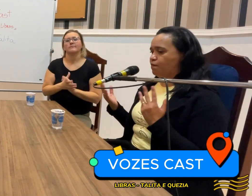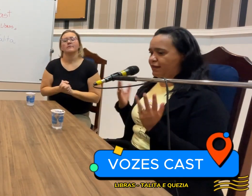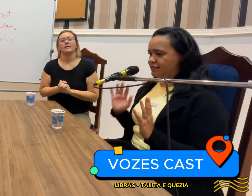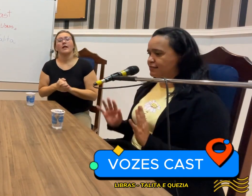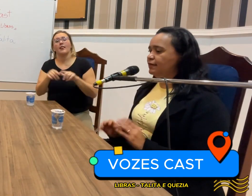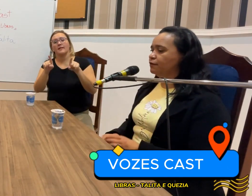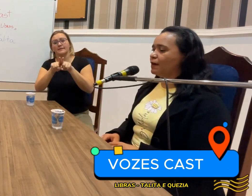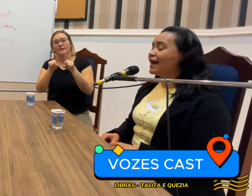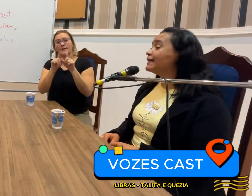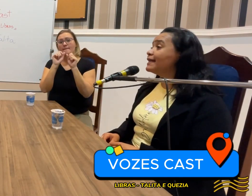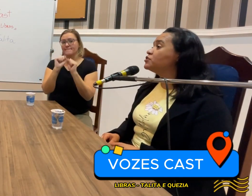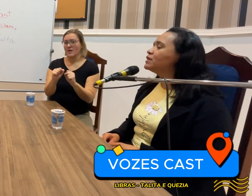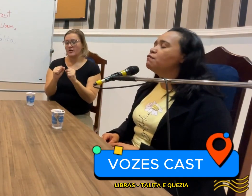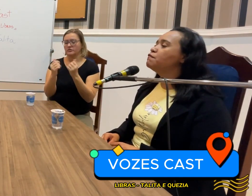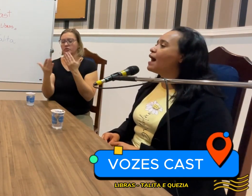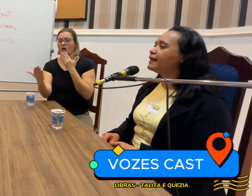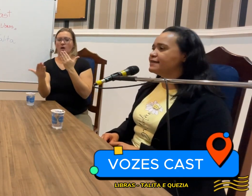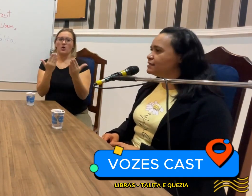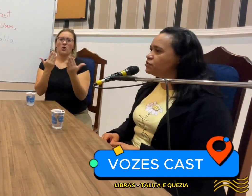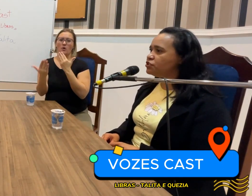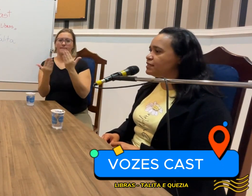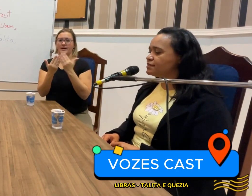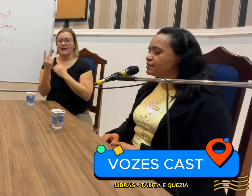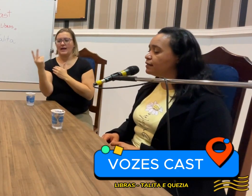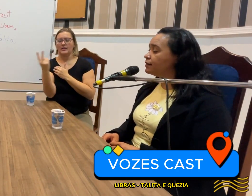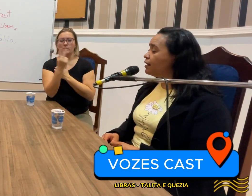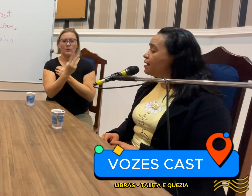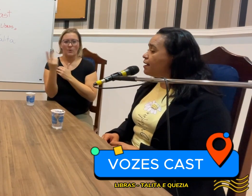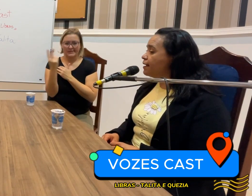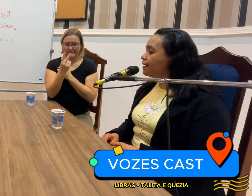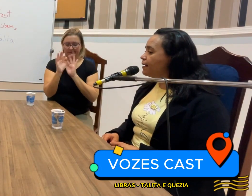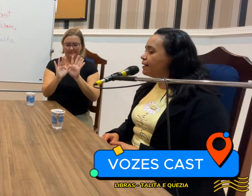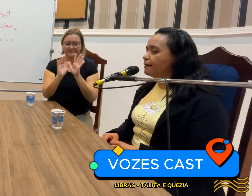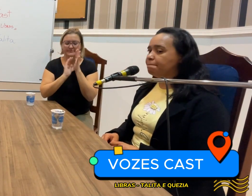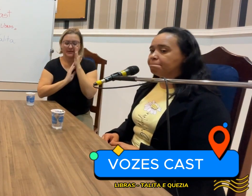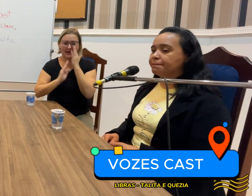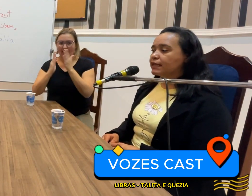uma comparação. A igreja não vai exigir assim,